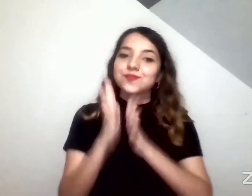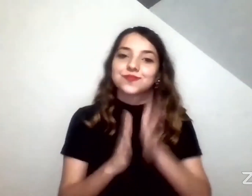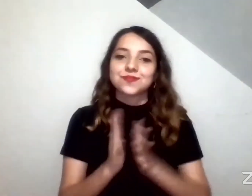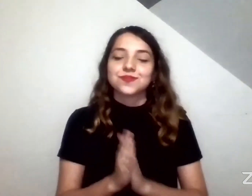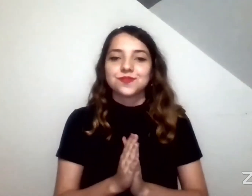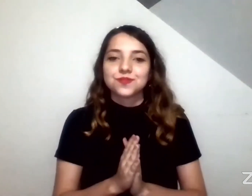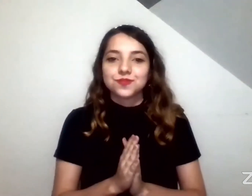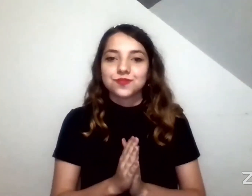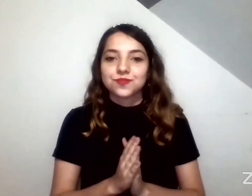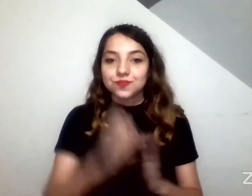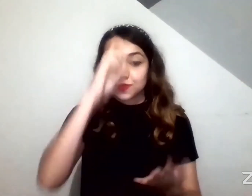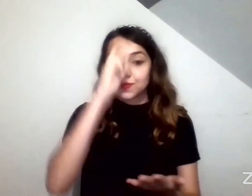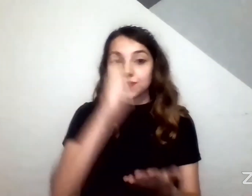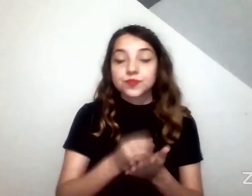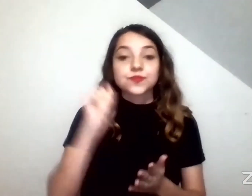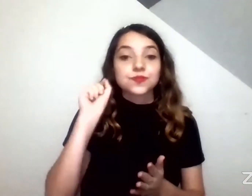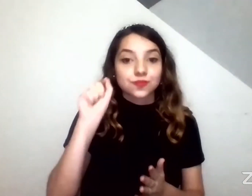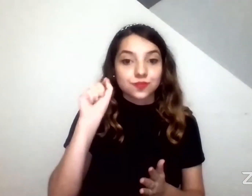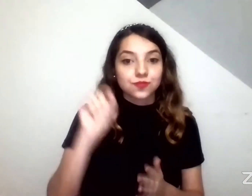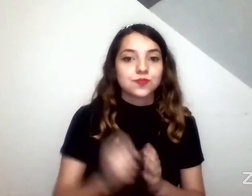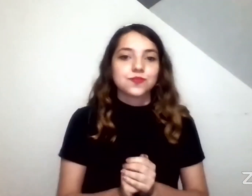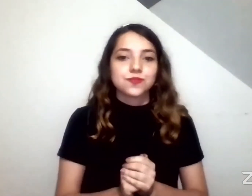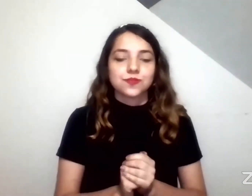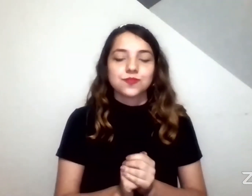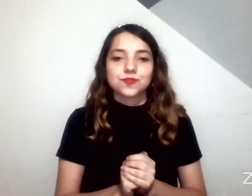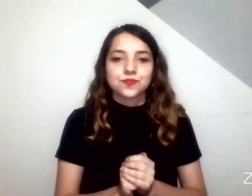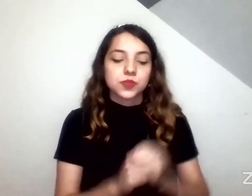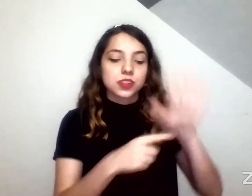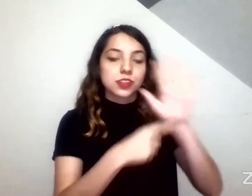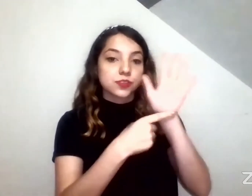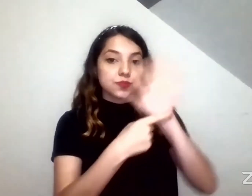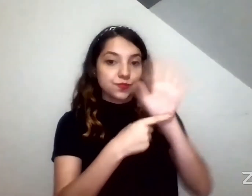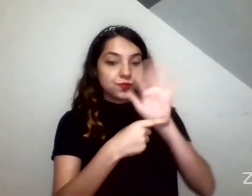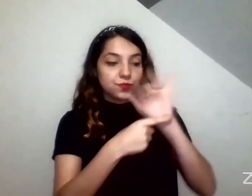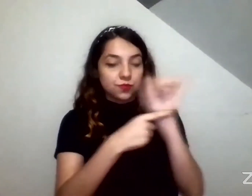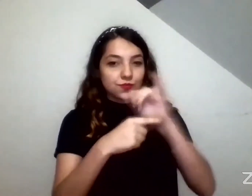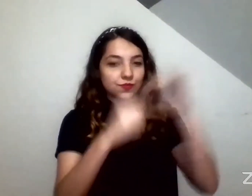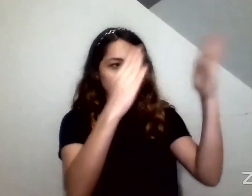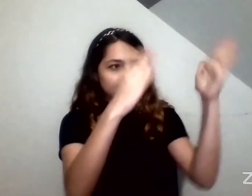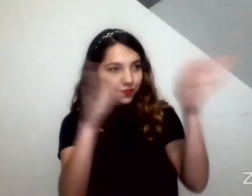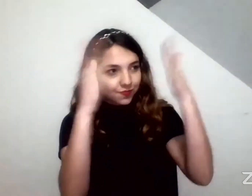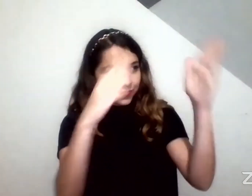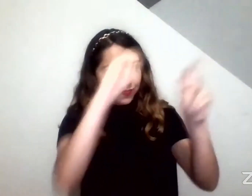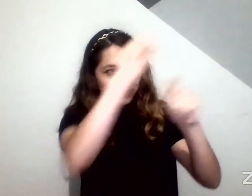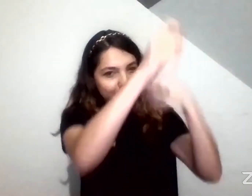Aí eu tive a vontade de aprender língua de sinais. Aí eu decidi o quê? Ver vídeos no